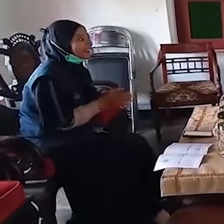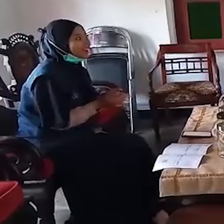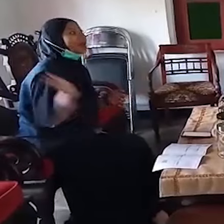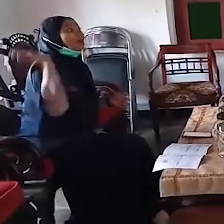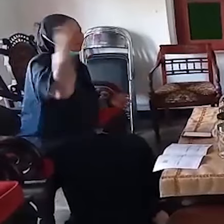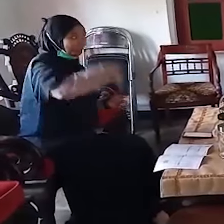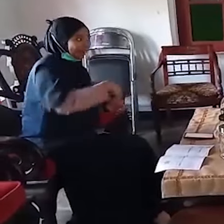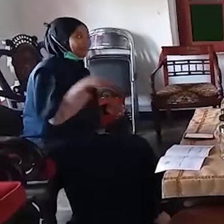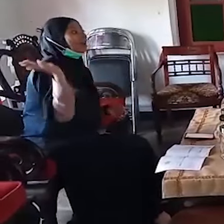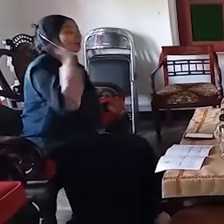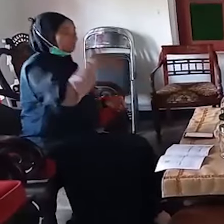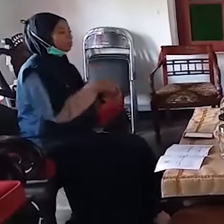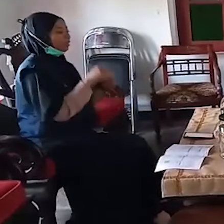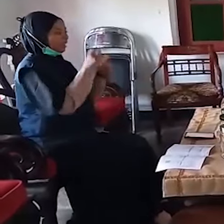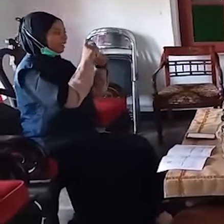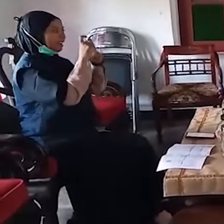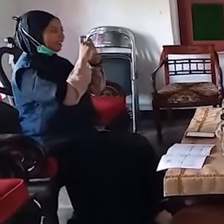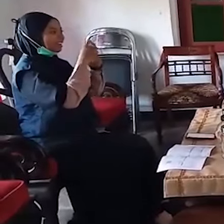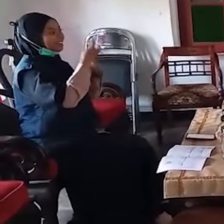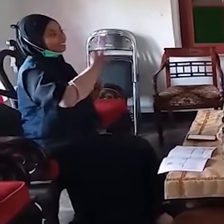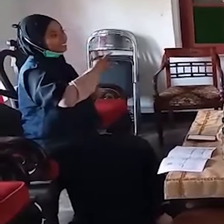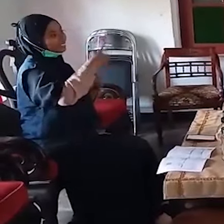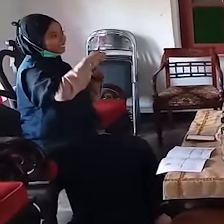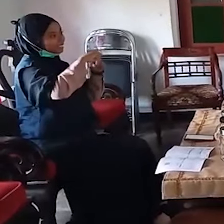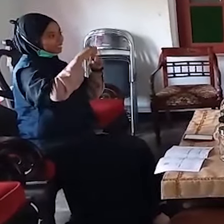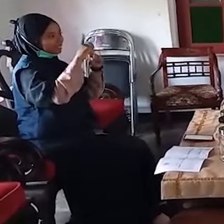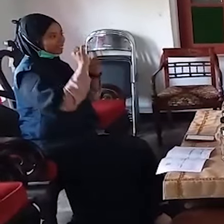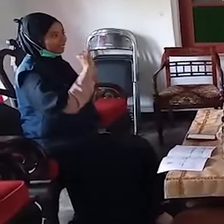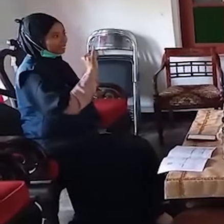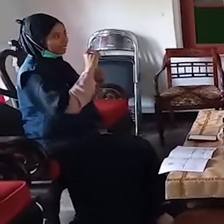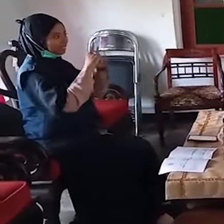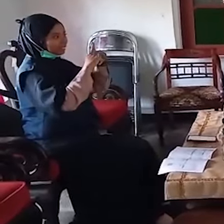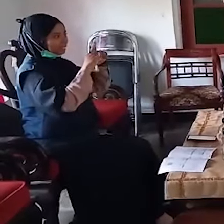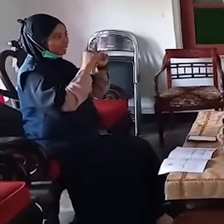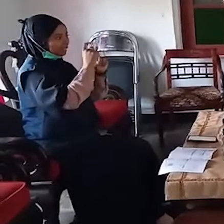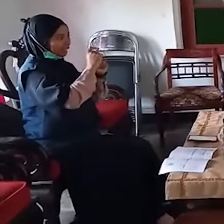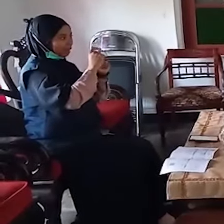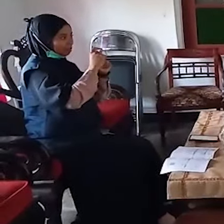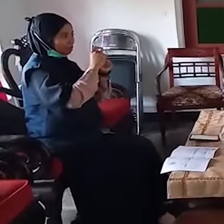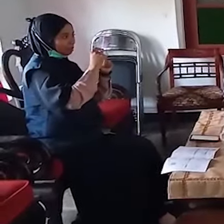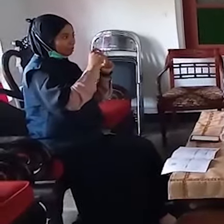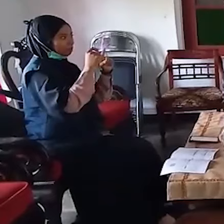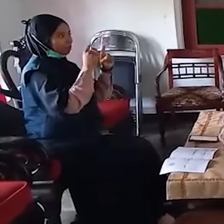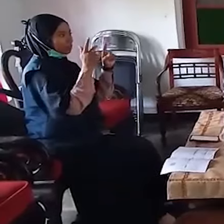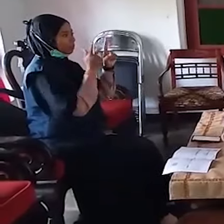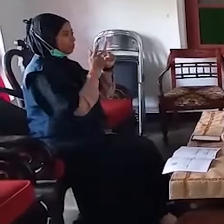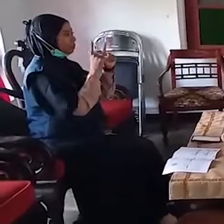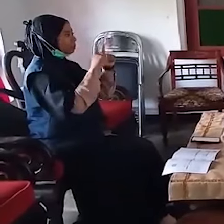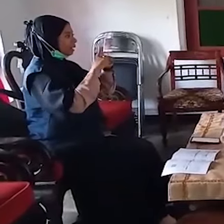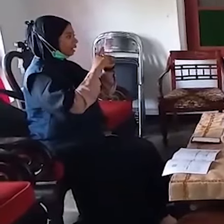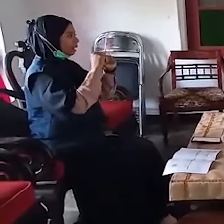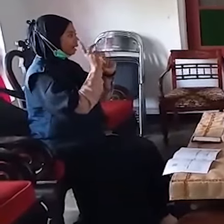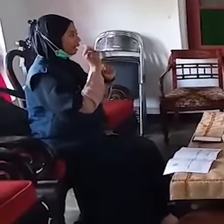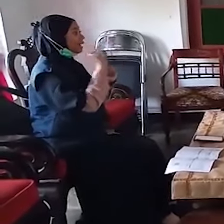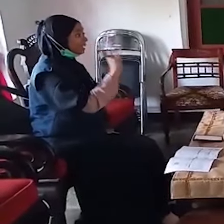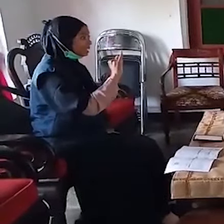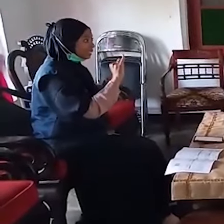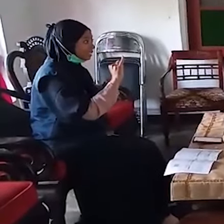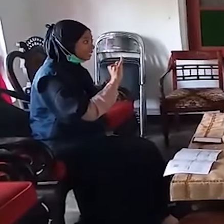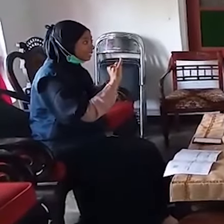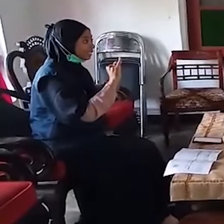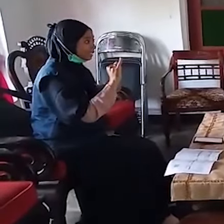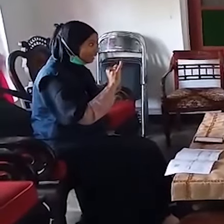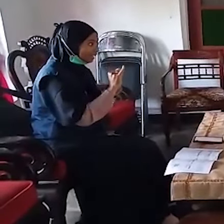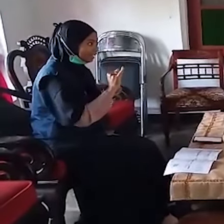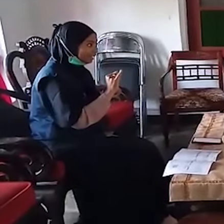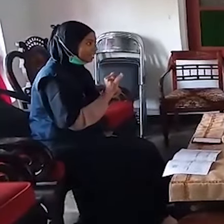seperti rusak ya. Tapi mereka itu bukan rusak, karena mereka dari lahir memang sudah tidak mendengar, jadi itu adalah suatu mukjizat